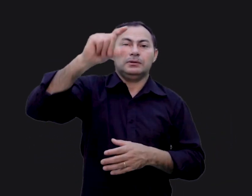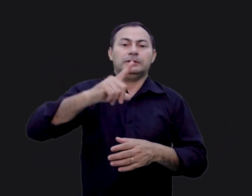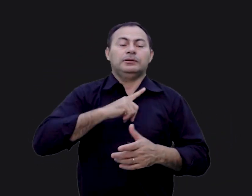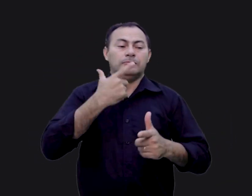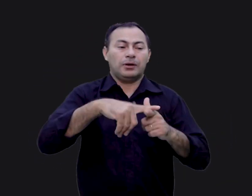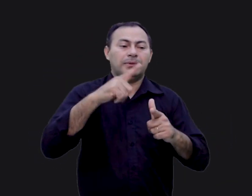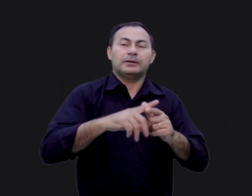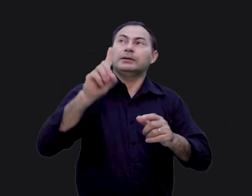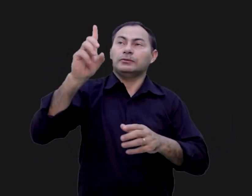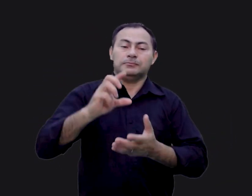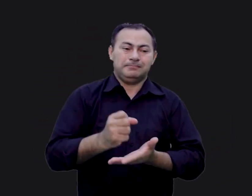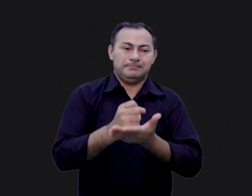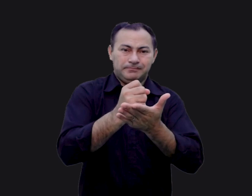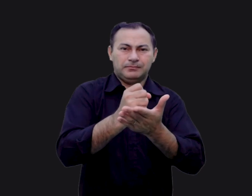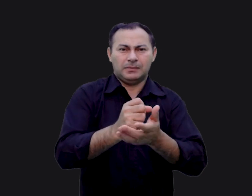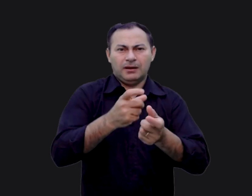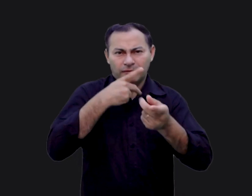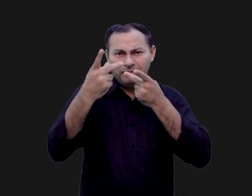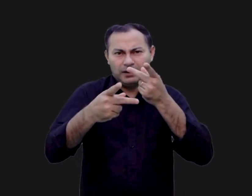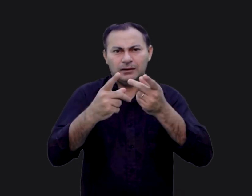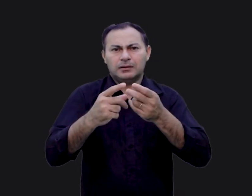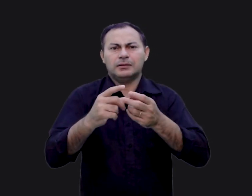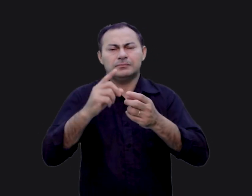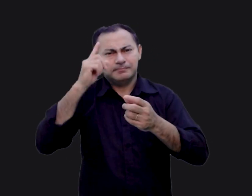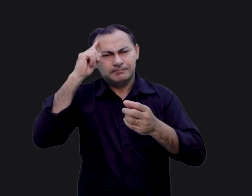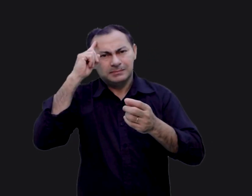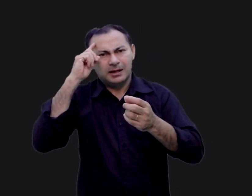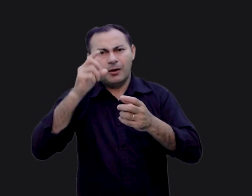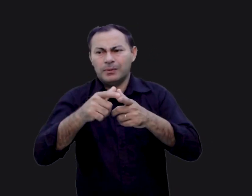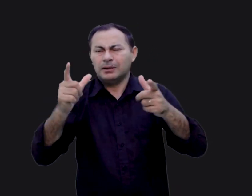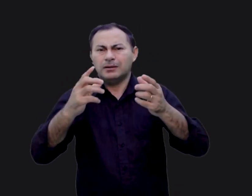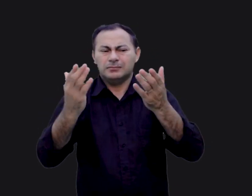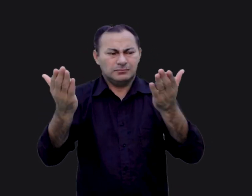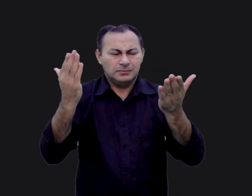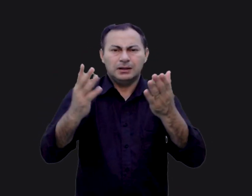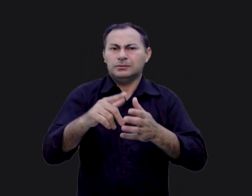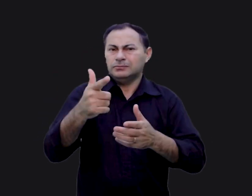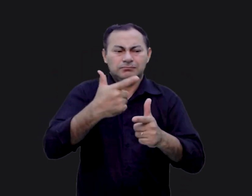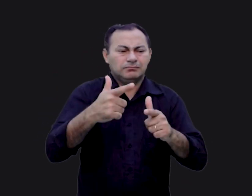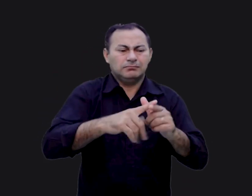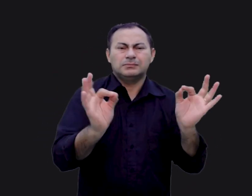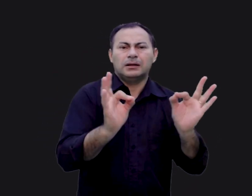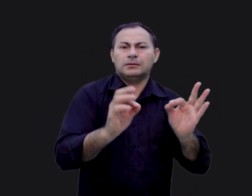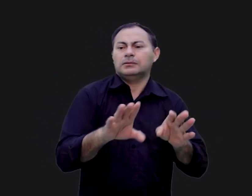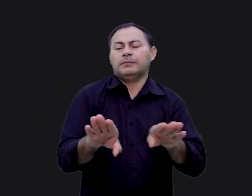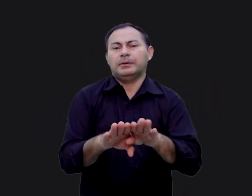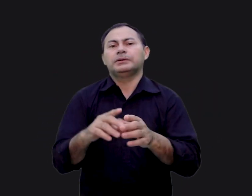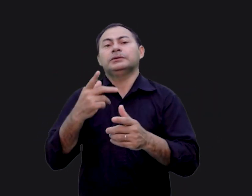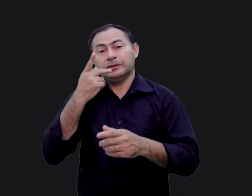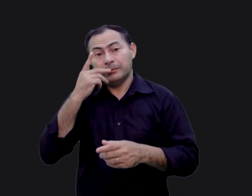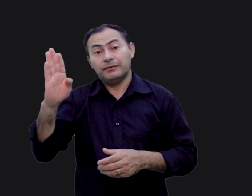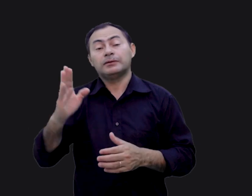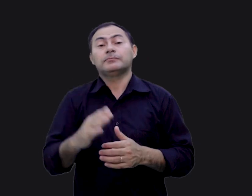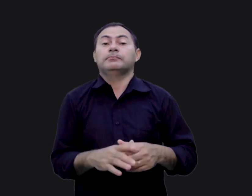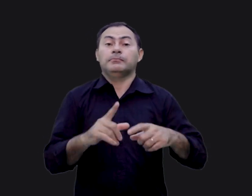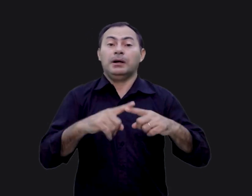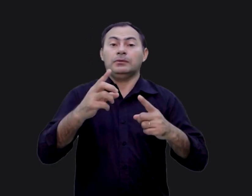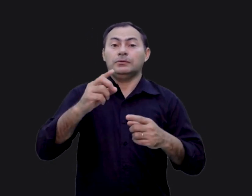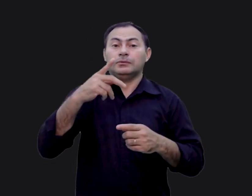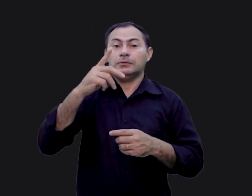levantava quando havia algum problema. Poderíamos fazer a seguinte generalização: se não houvesse problemas, também haveria profeta. Mas